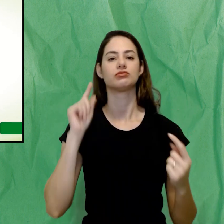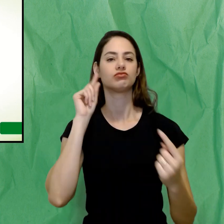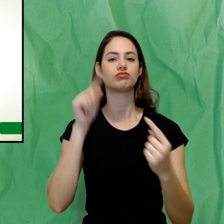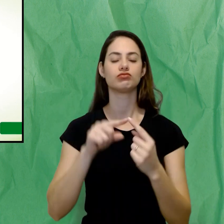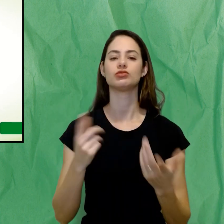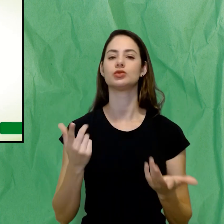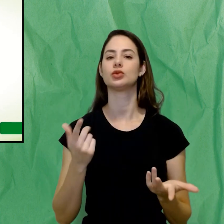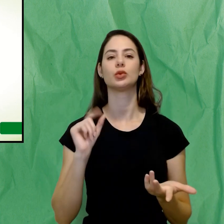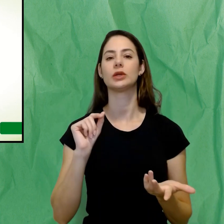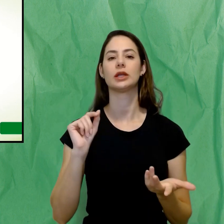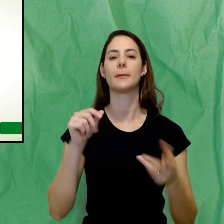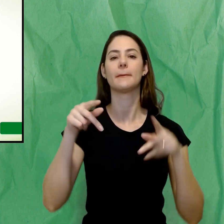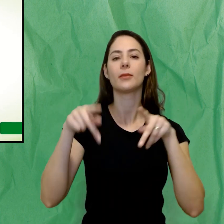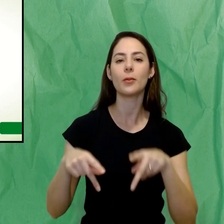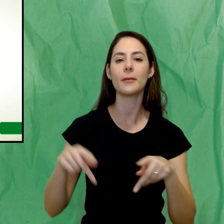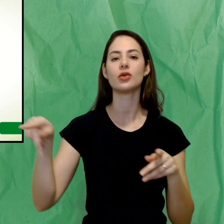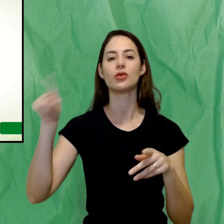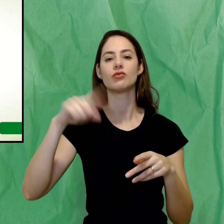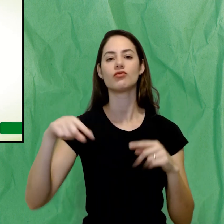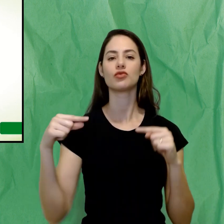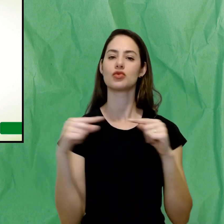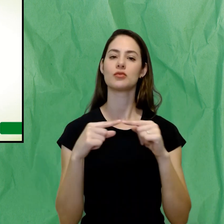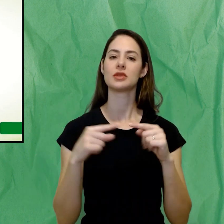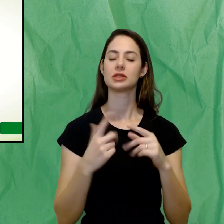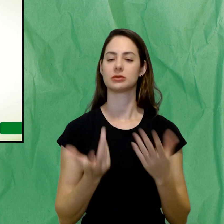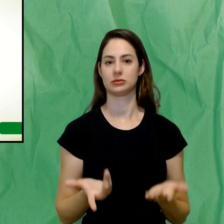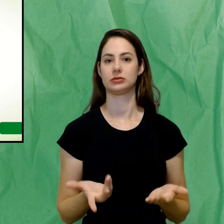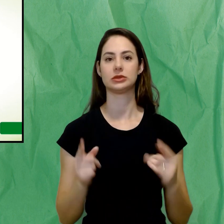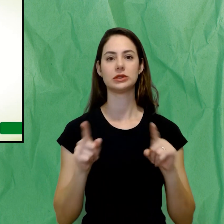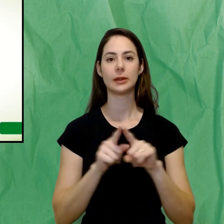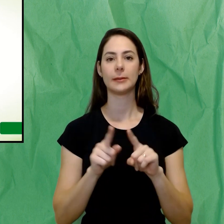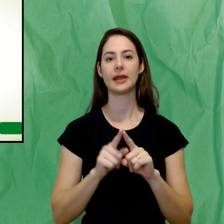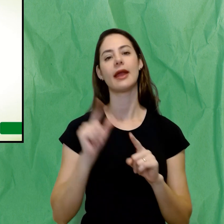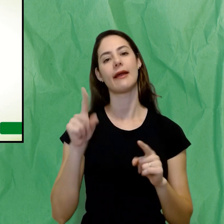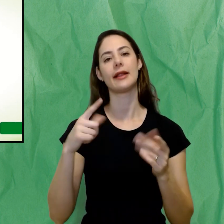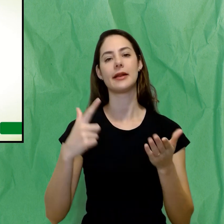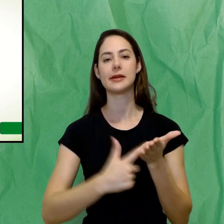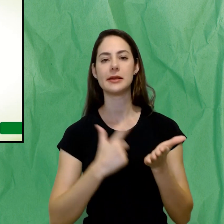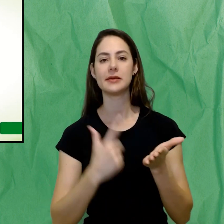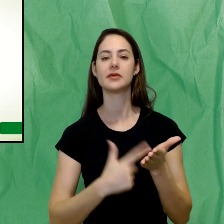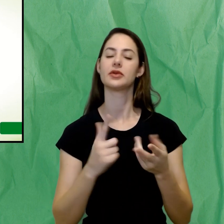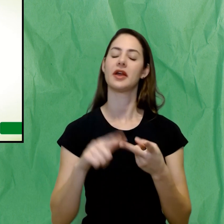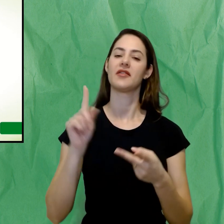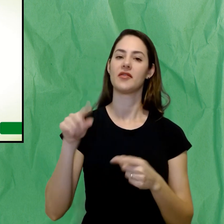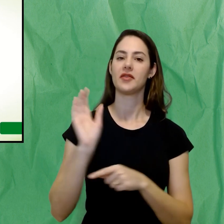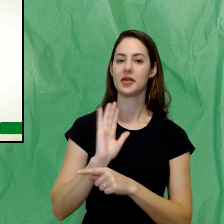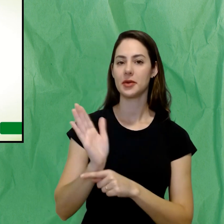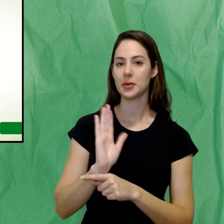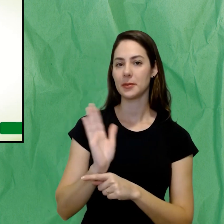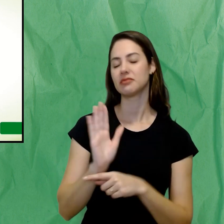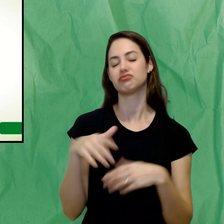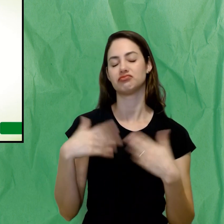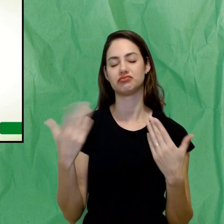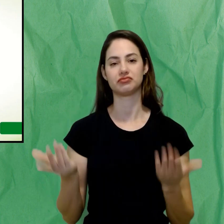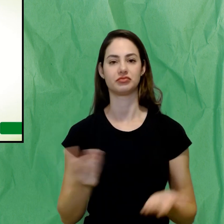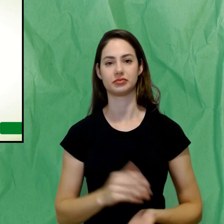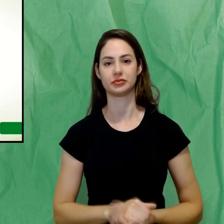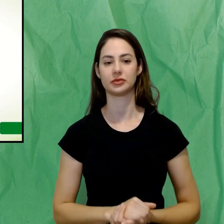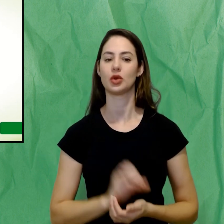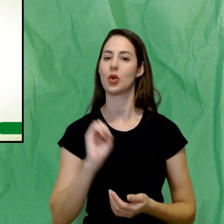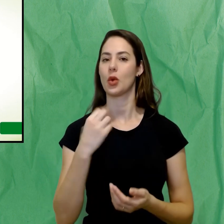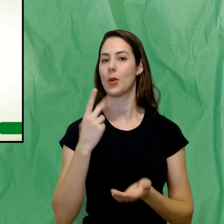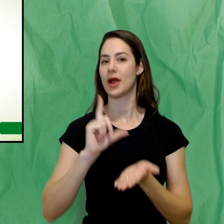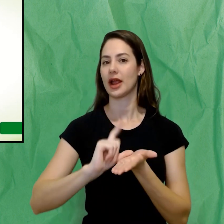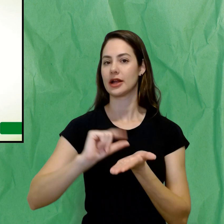que público que ela está relacionada, e se ela se apresenta em formato de livro, se é um filme, ou enfim, né,